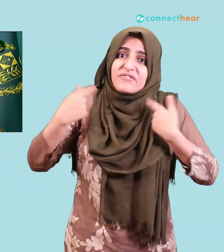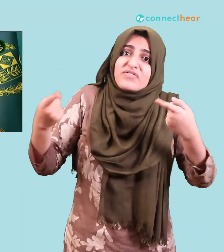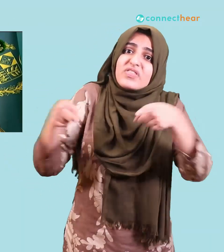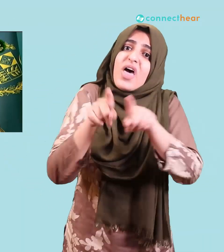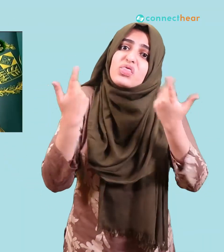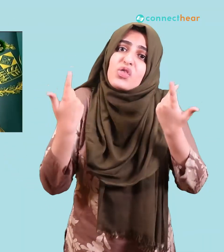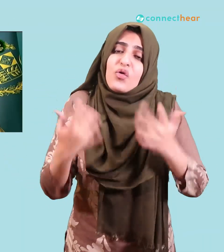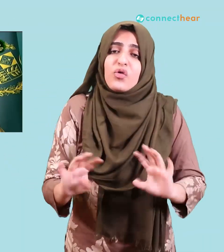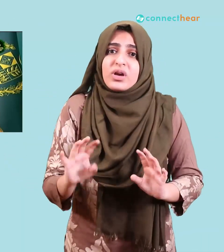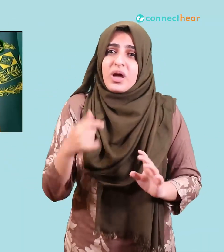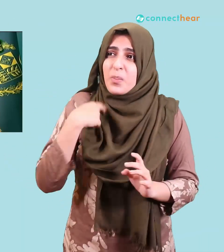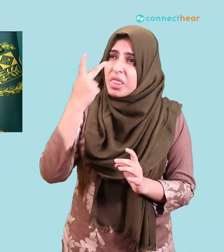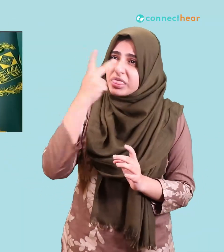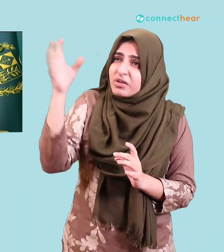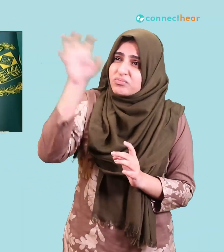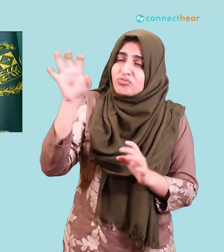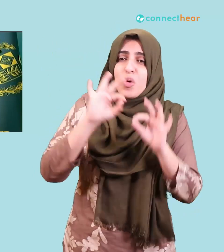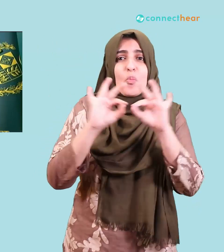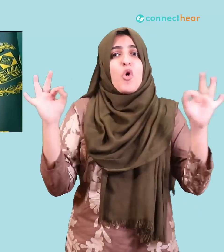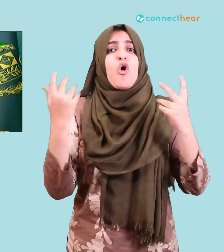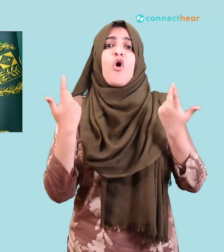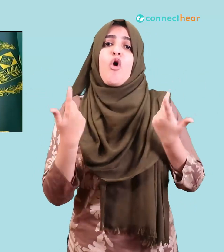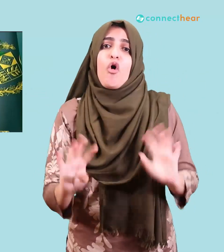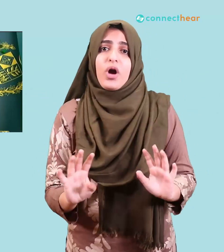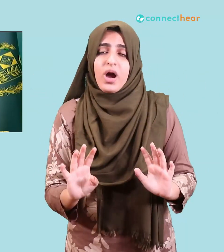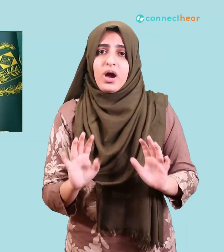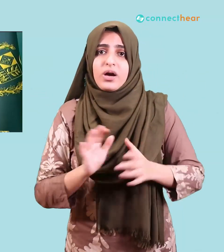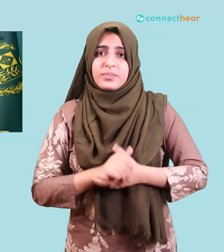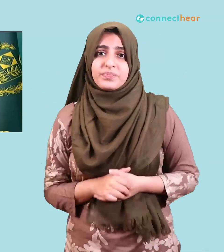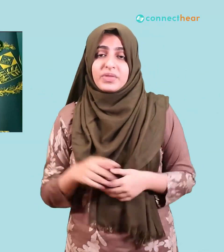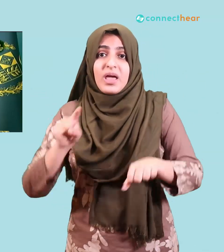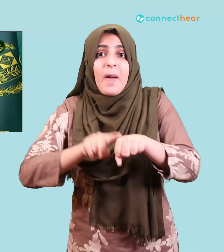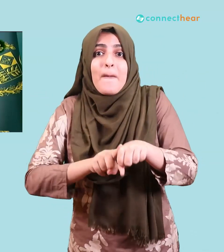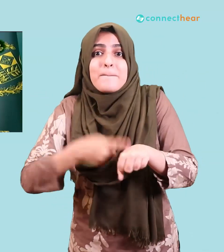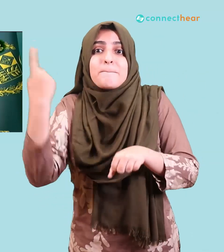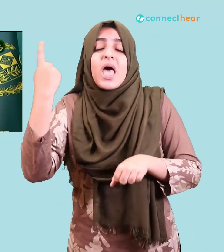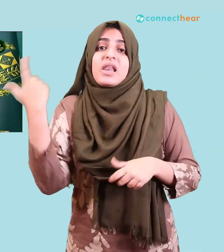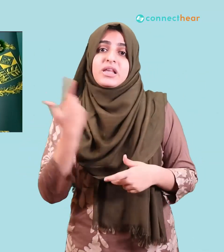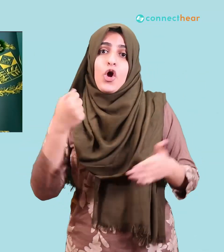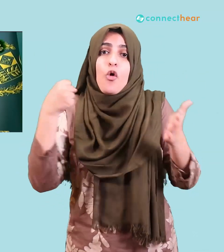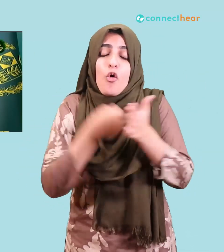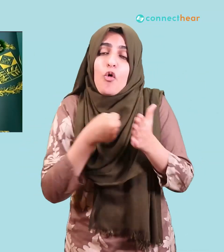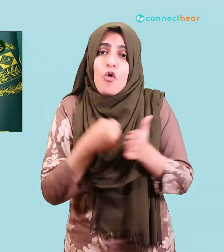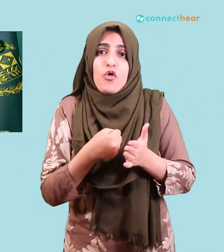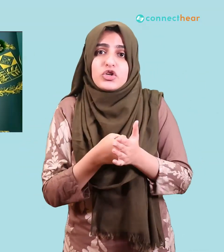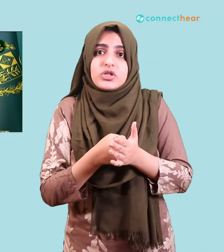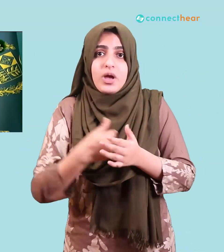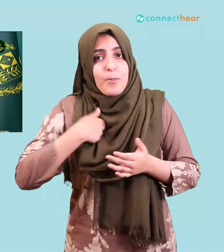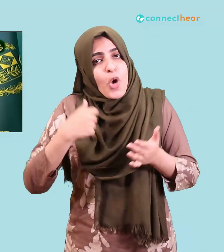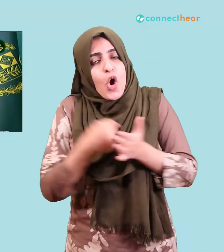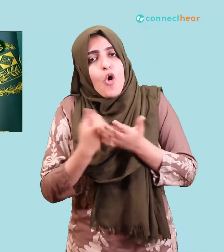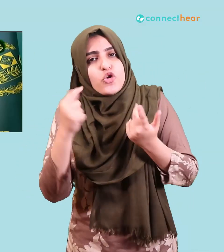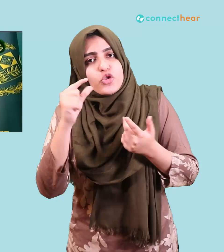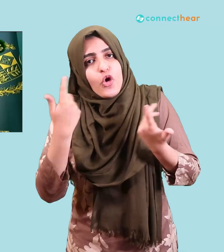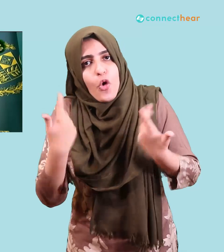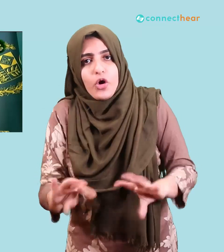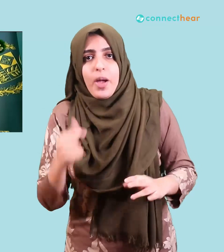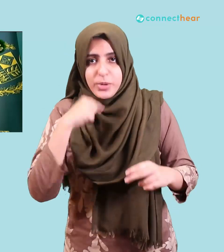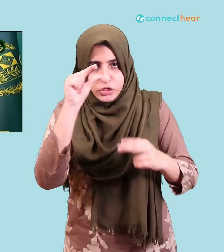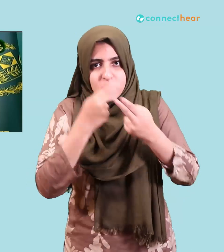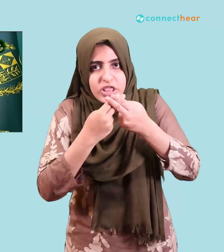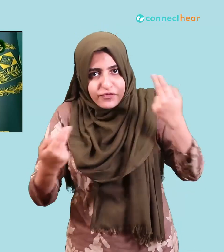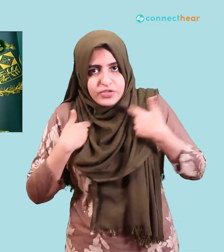وہاں، میں ان کی سوچ کو جانتا ہوں۔ دیکھیں، سب سے پہلے جو کوشش کرنی چاہیے، جو ہم نے کی ہے، اور میں ابھی بتاتا